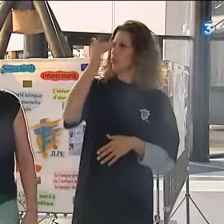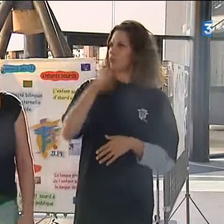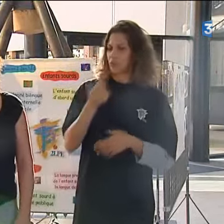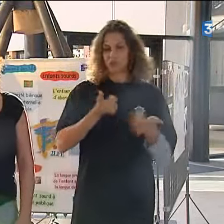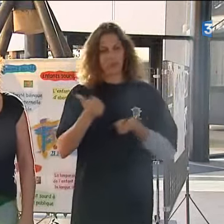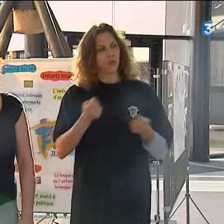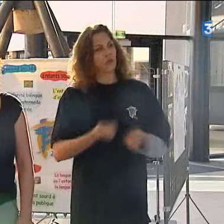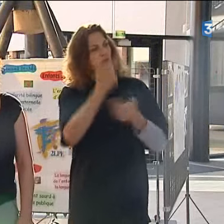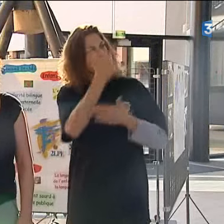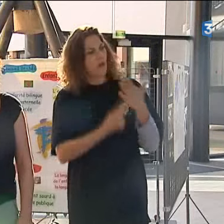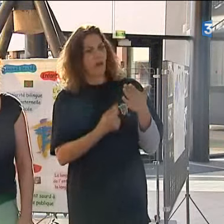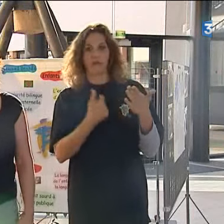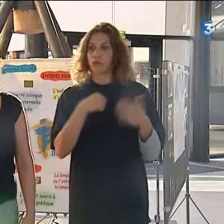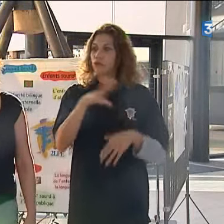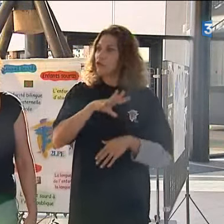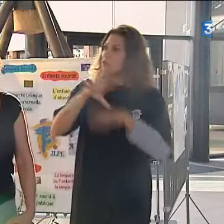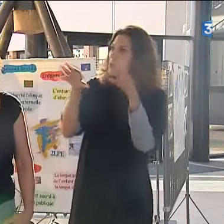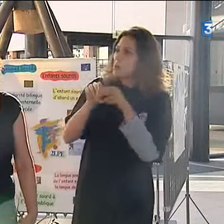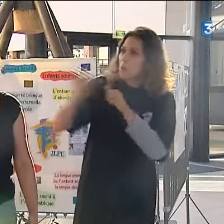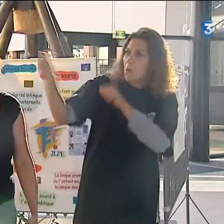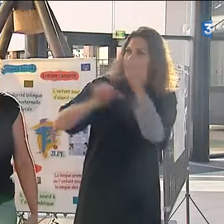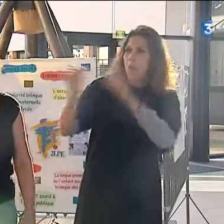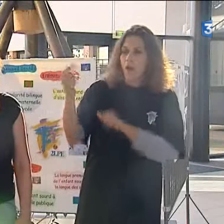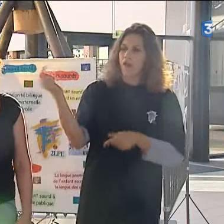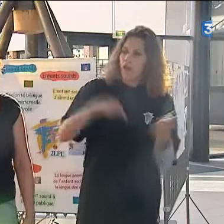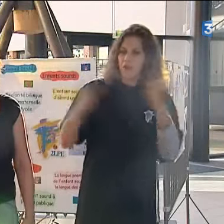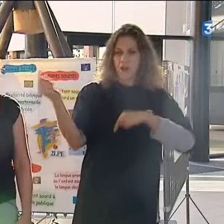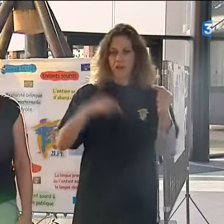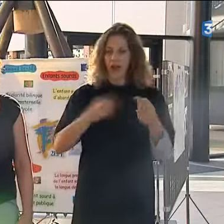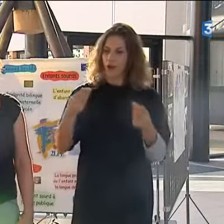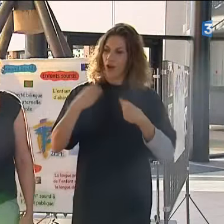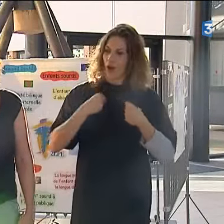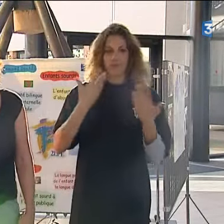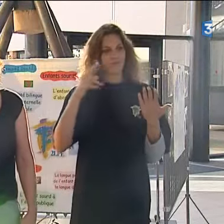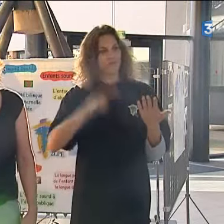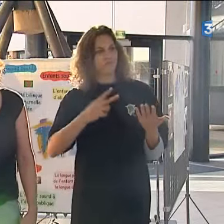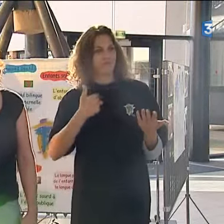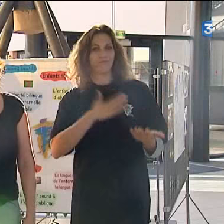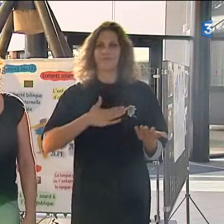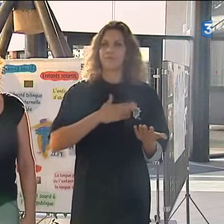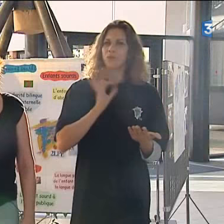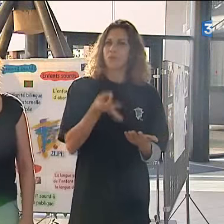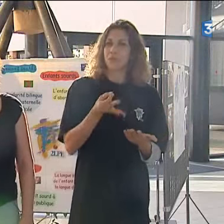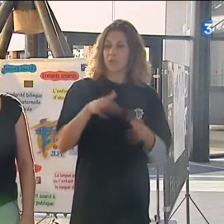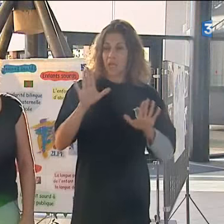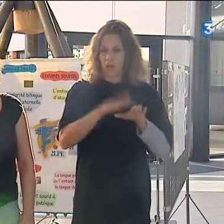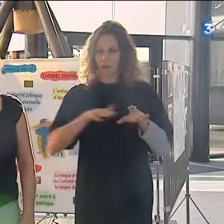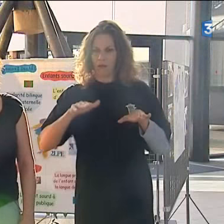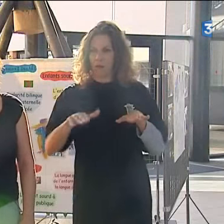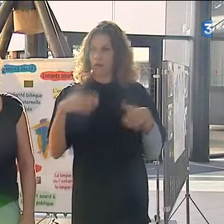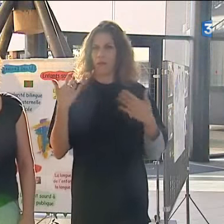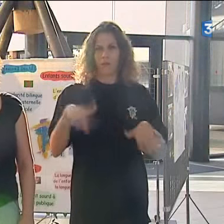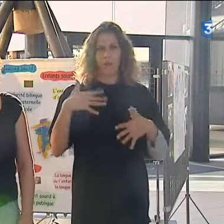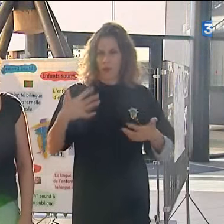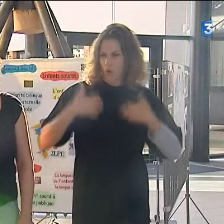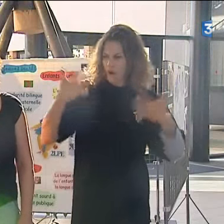nous, pour le service d'éducation bilingue, de savoir que des familles viennent de loin pour nous rejoindre. Et en même temps, c'est quand même une